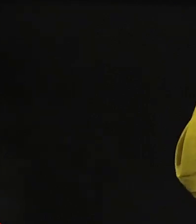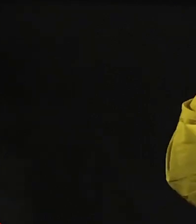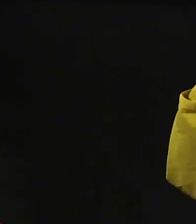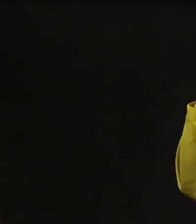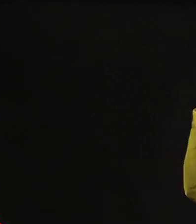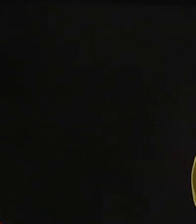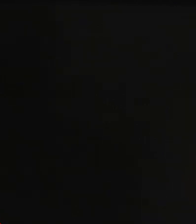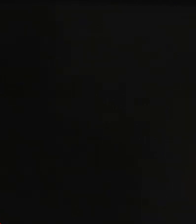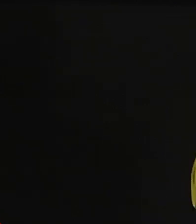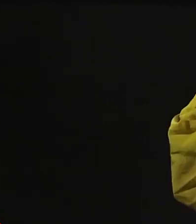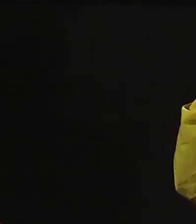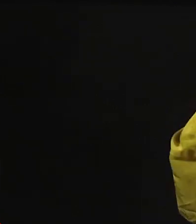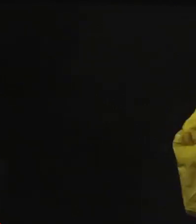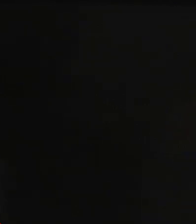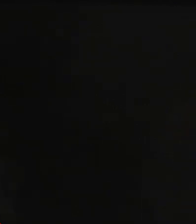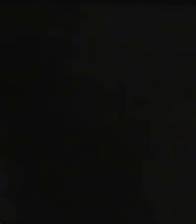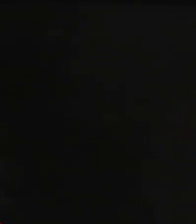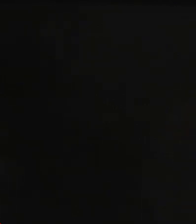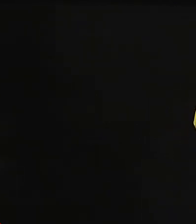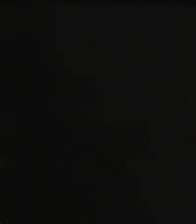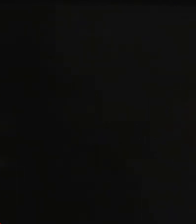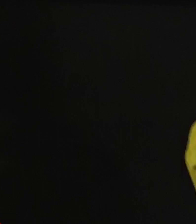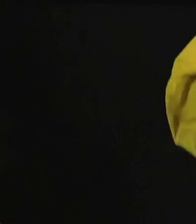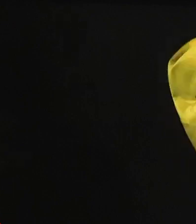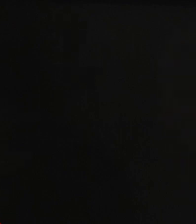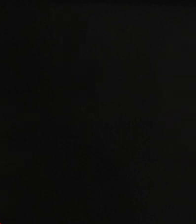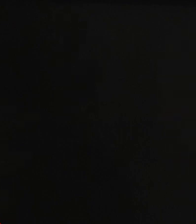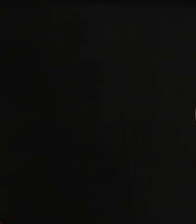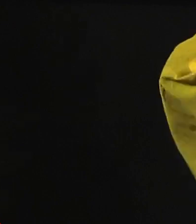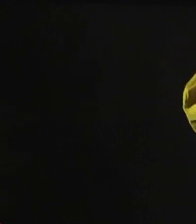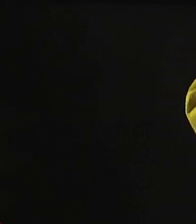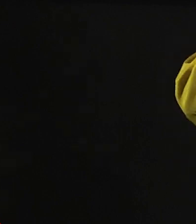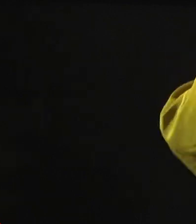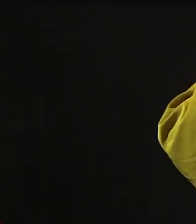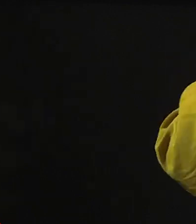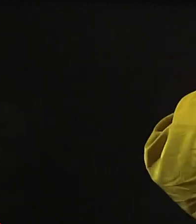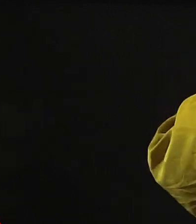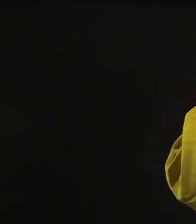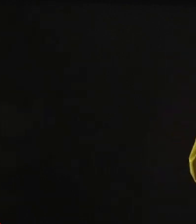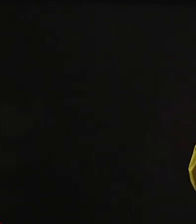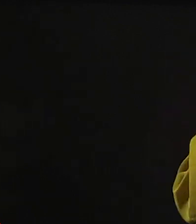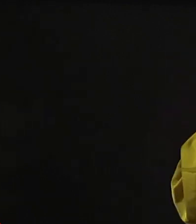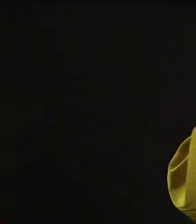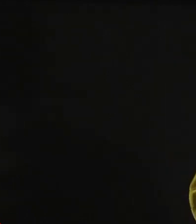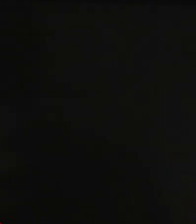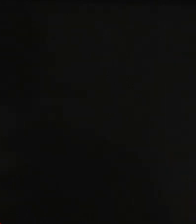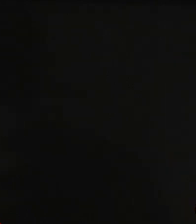equipo mi derecho para promocionarme bien en esa reunión pues es tener un intérprete Y quién lo paga la empresa Uf yo no voy a pagar un